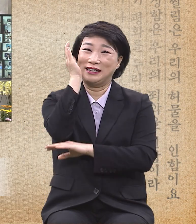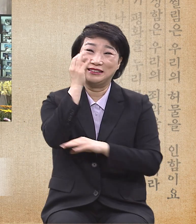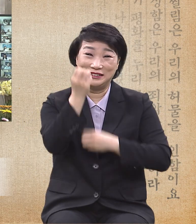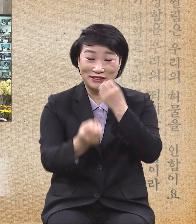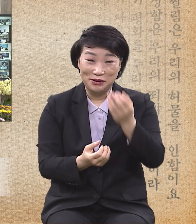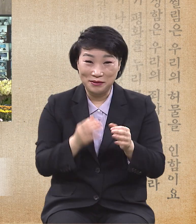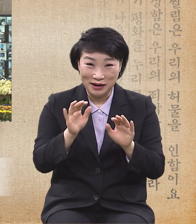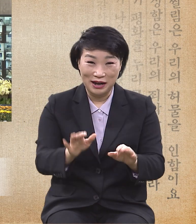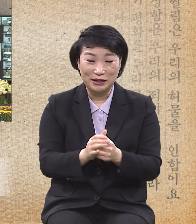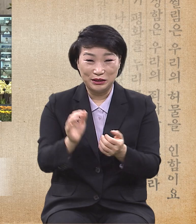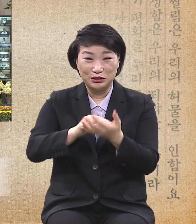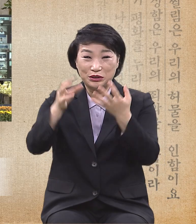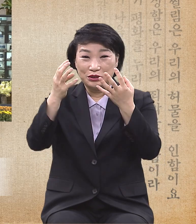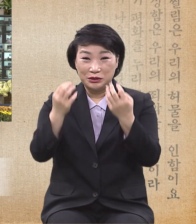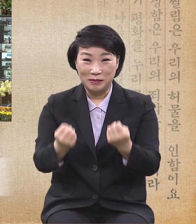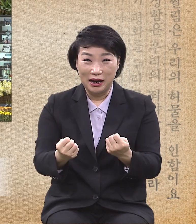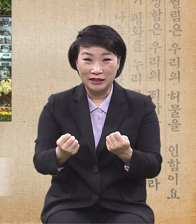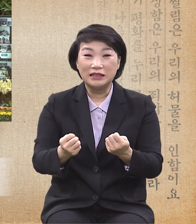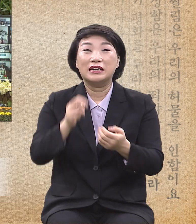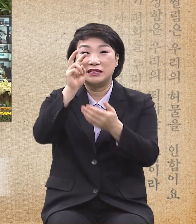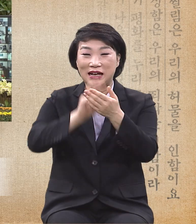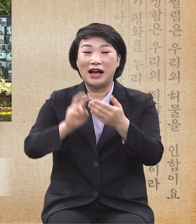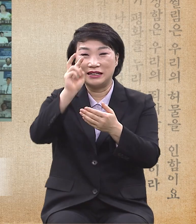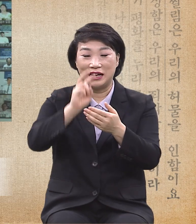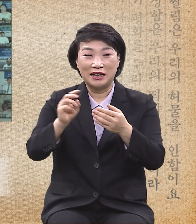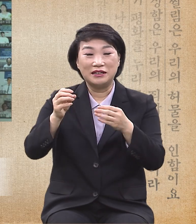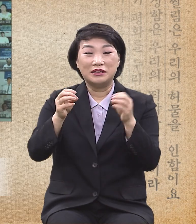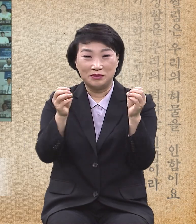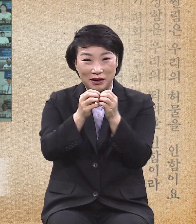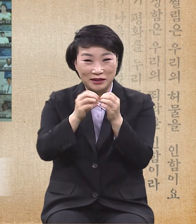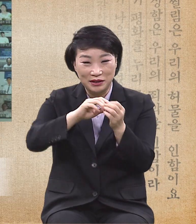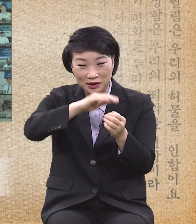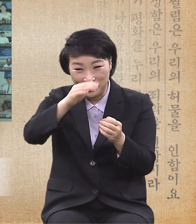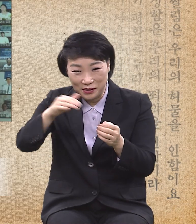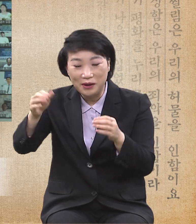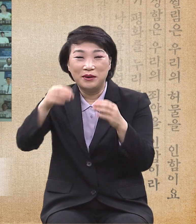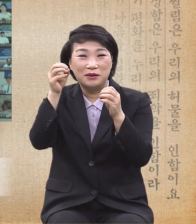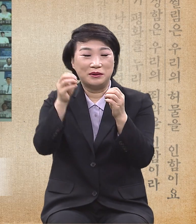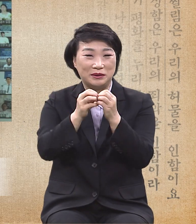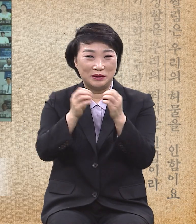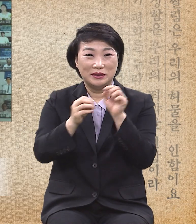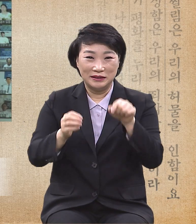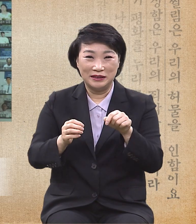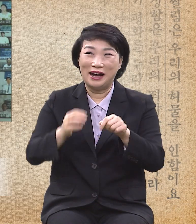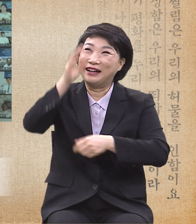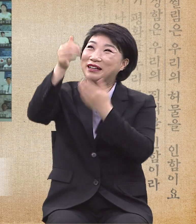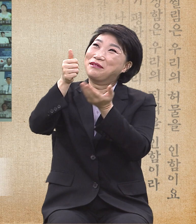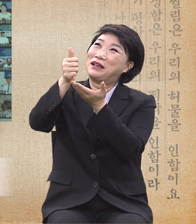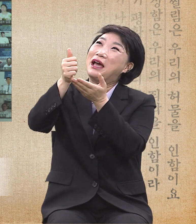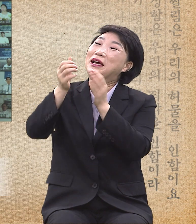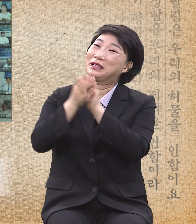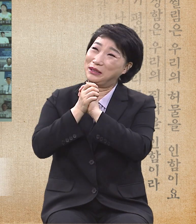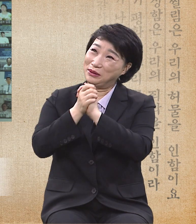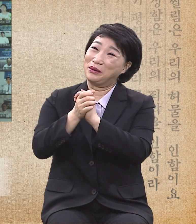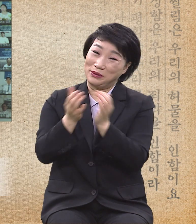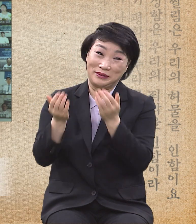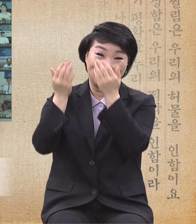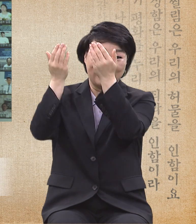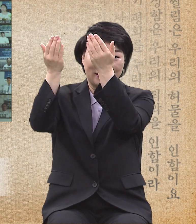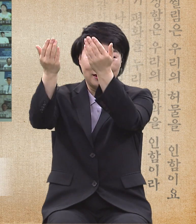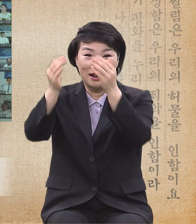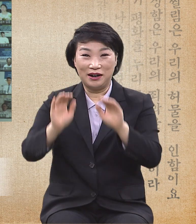간증하며 수많은 곡주 같은 고백이 하나님 앞에 기도가 하나님 앞에